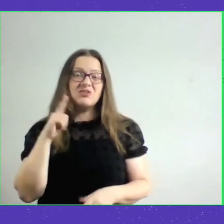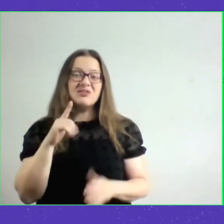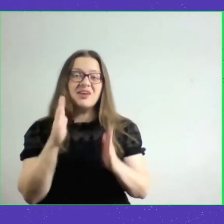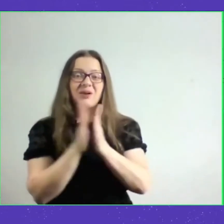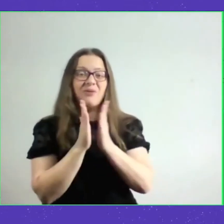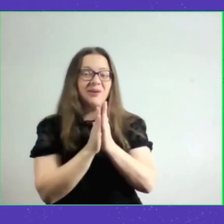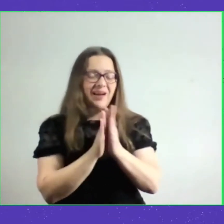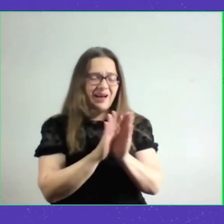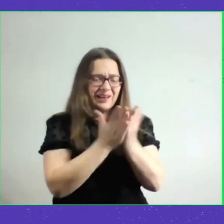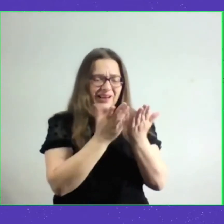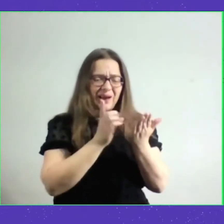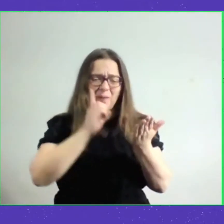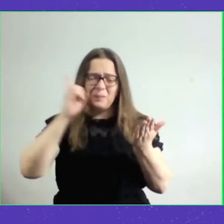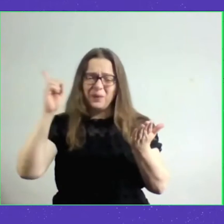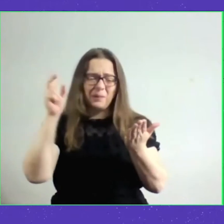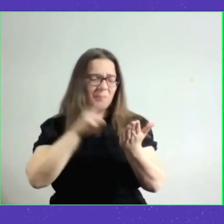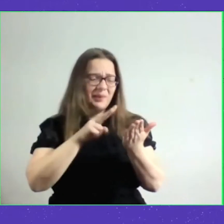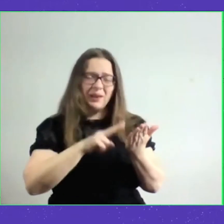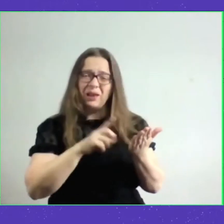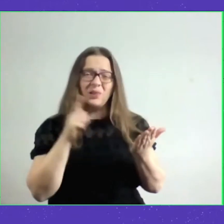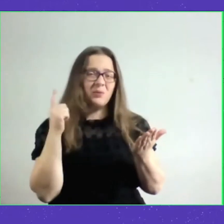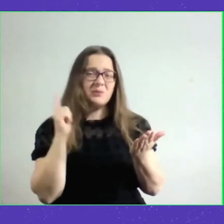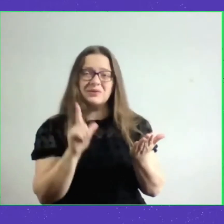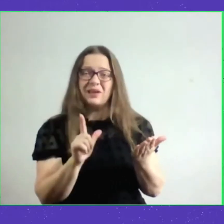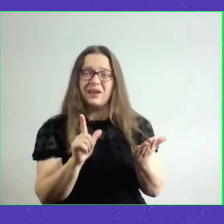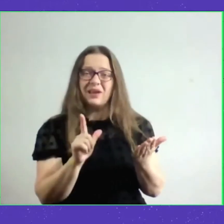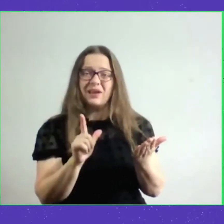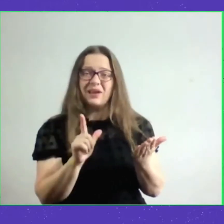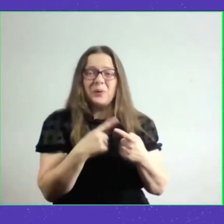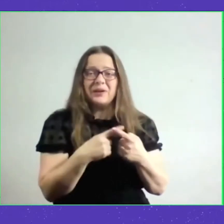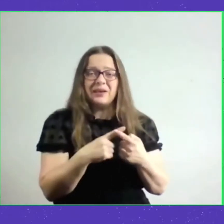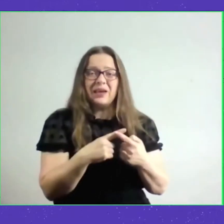quê? Barreiras com as pessoas.